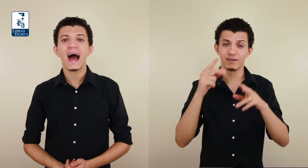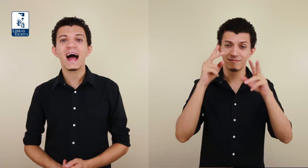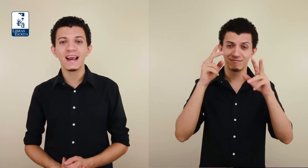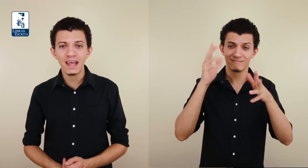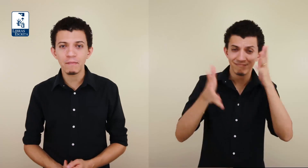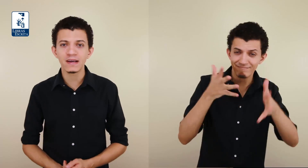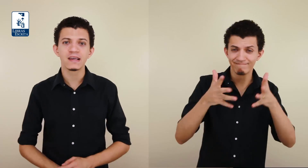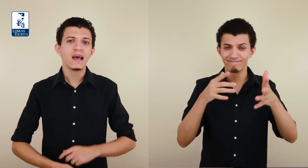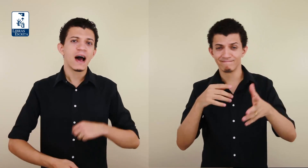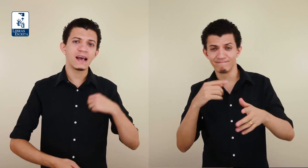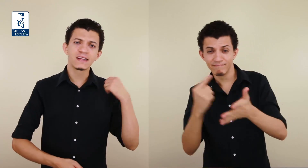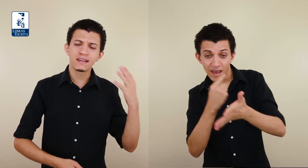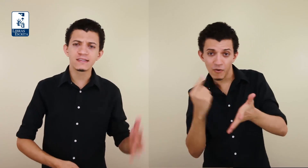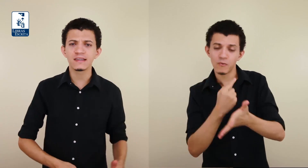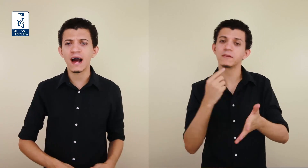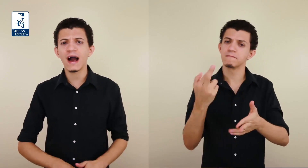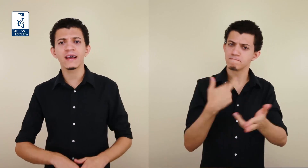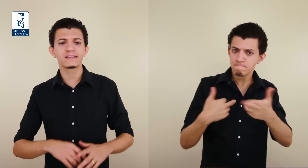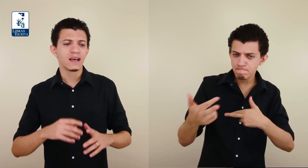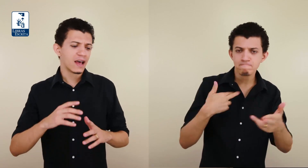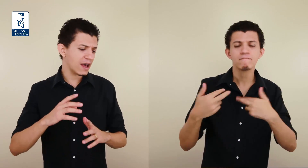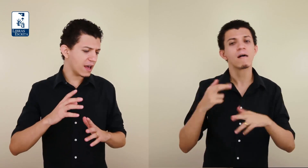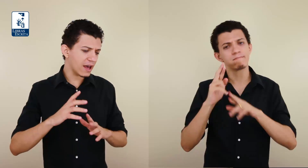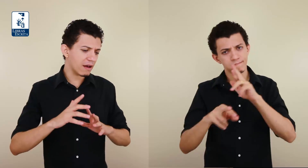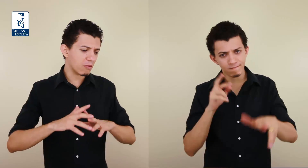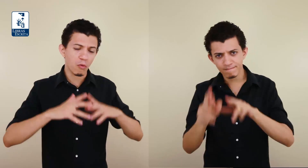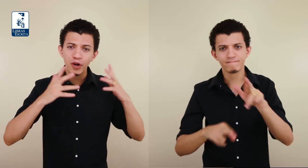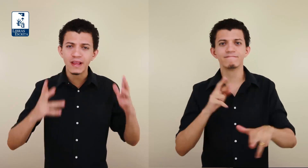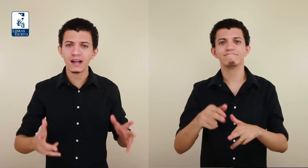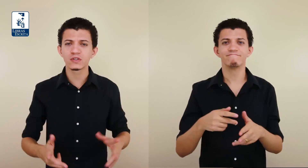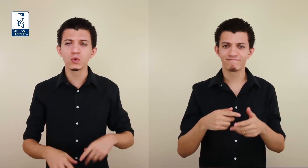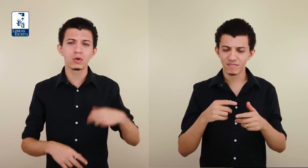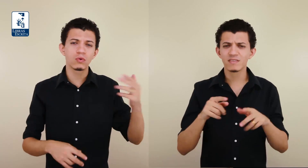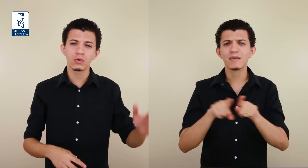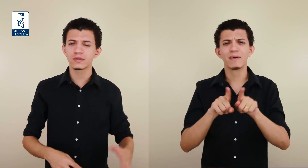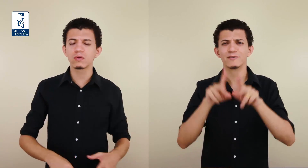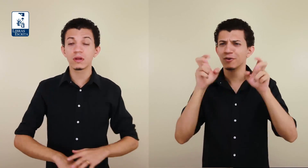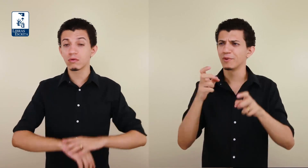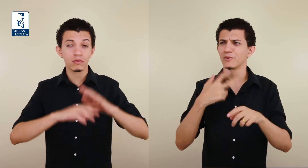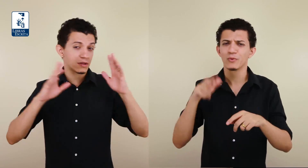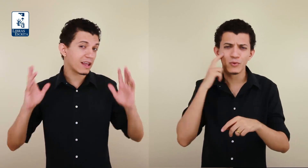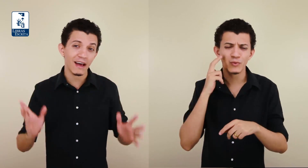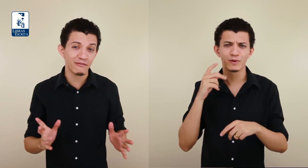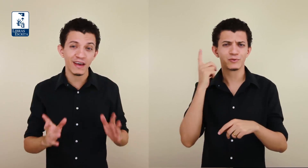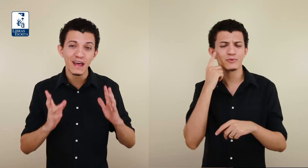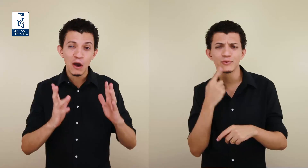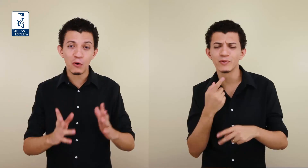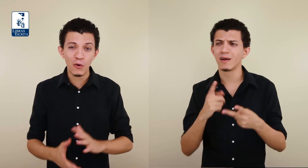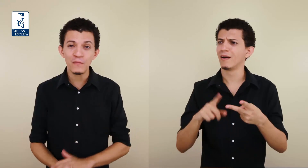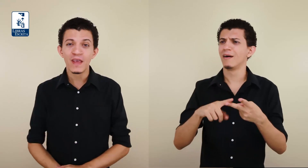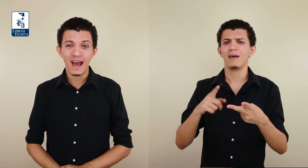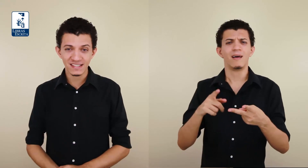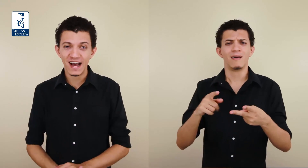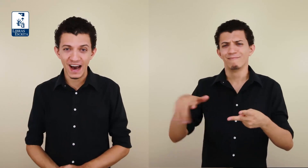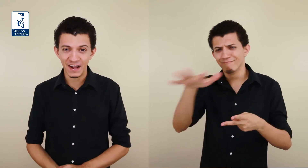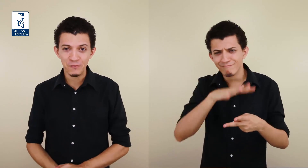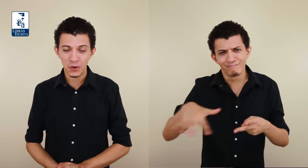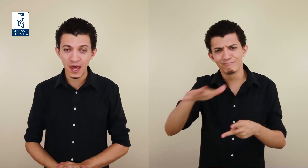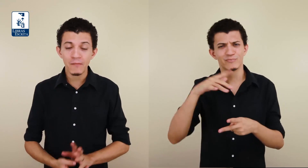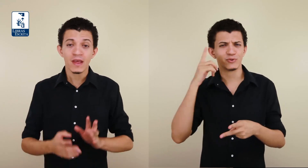a Libras, a escrita de sinais, comunidade surda, cultura surda e tudo que tem a ver com essa área, ok?